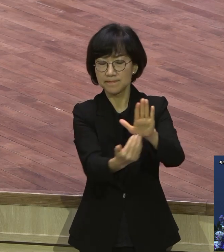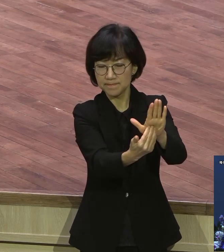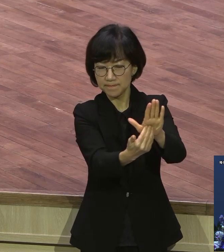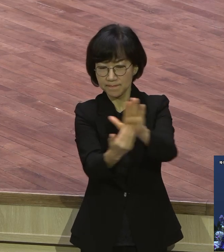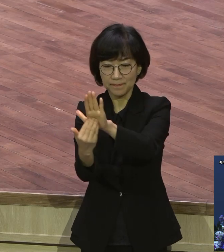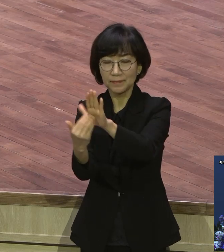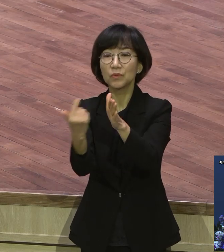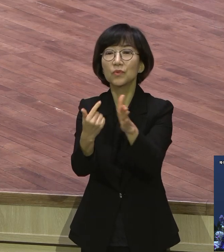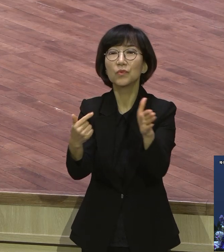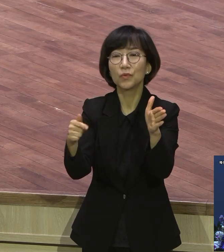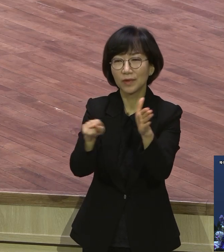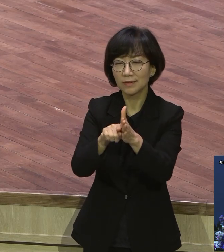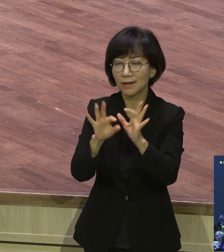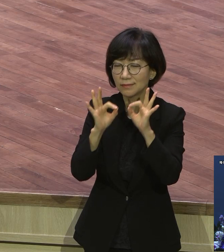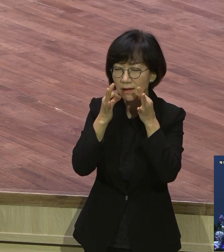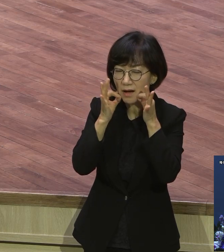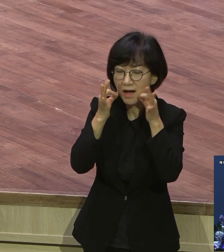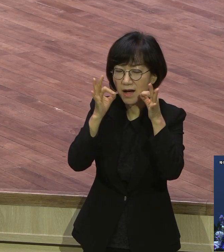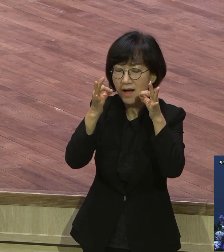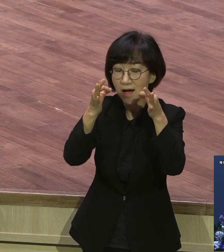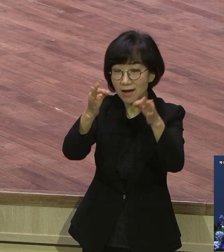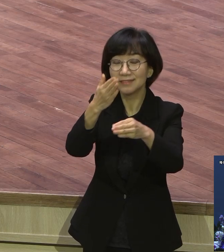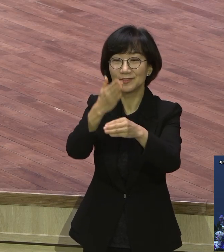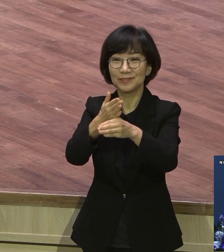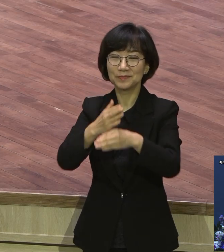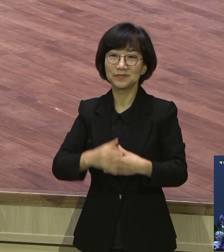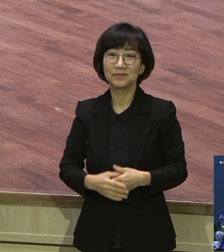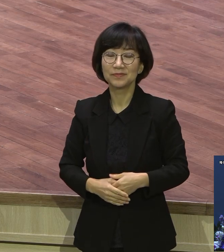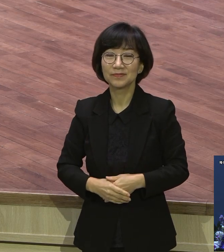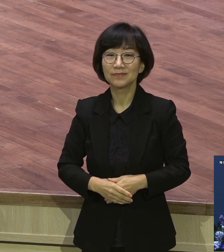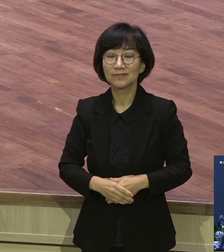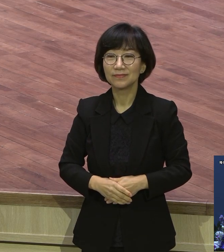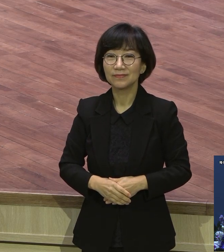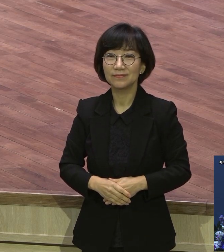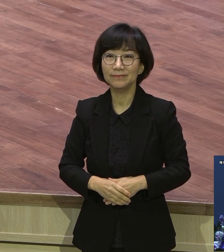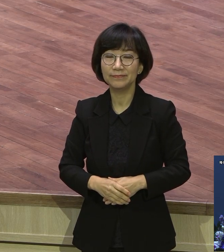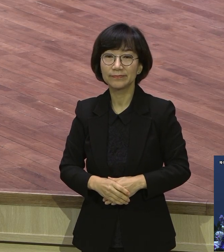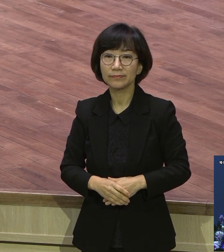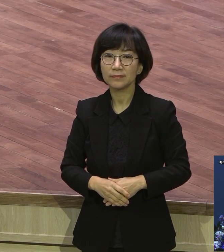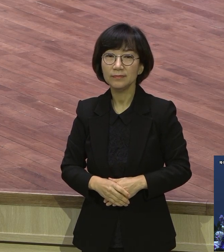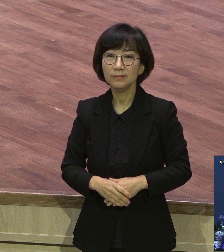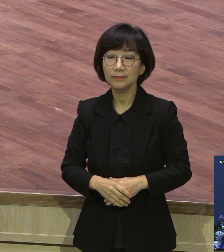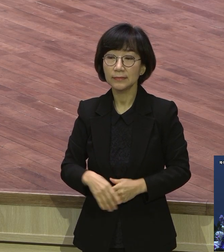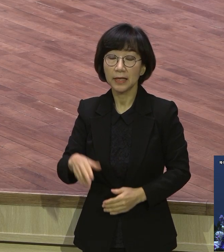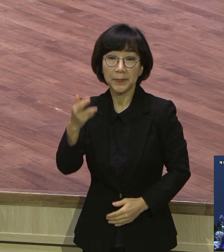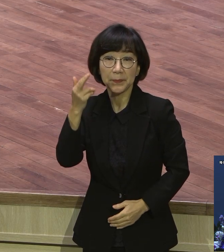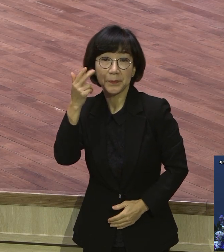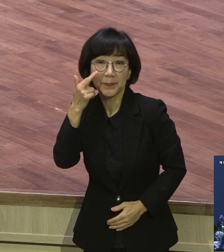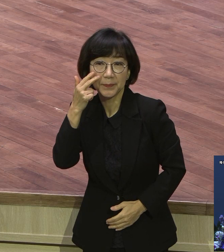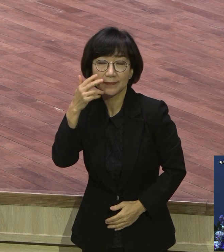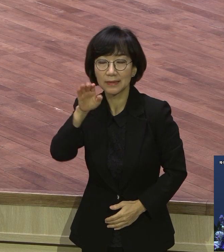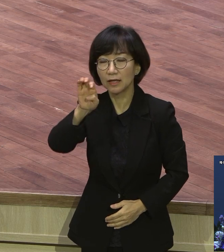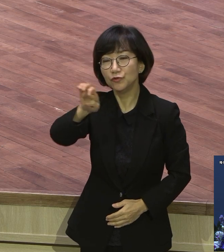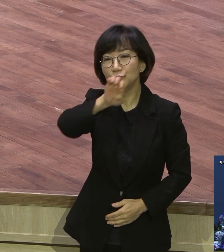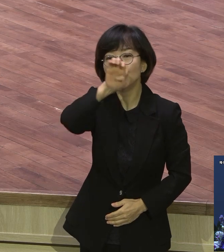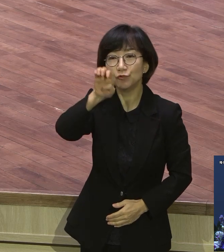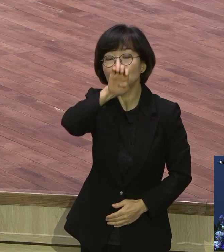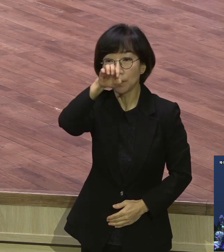다들 노력을 하고 있고 뭐 지금 미국이나 유럽에서는